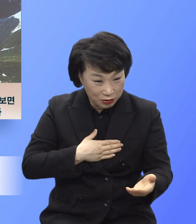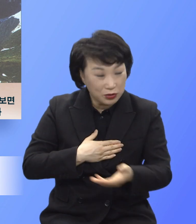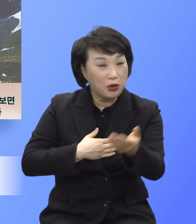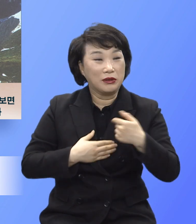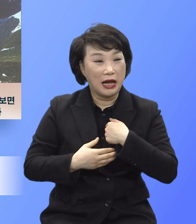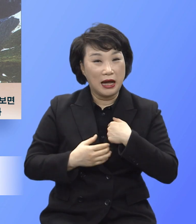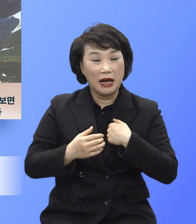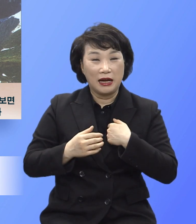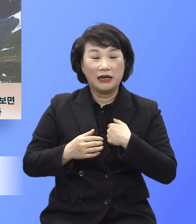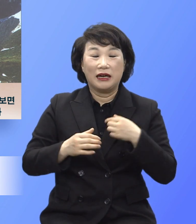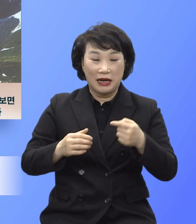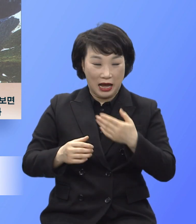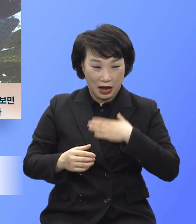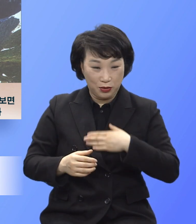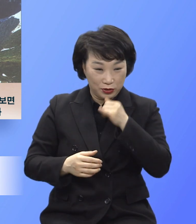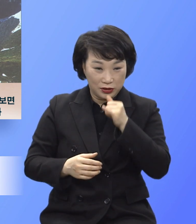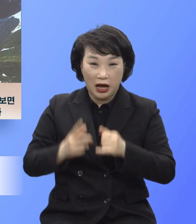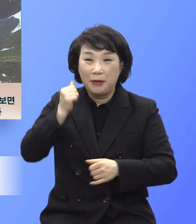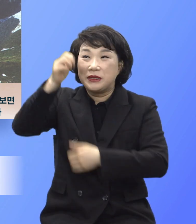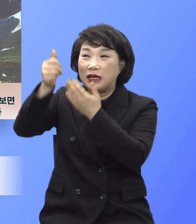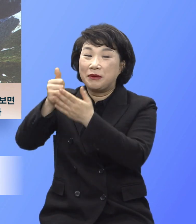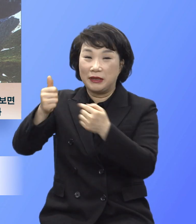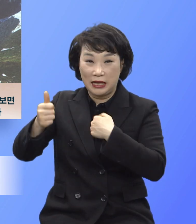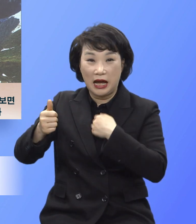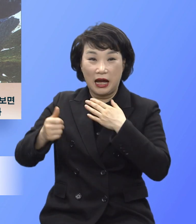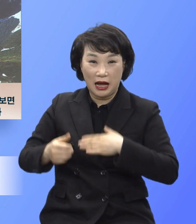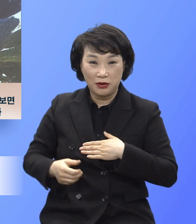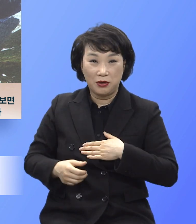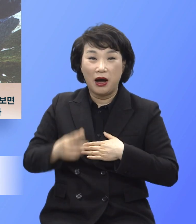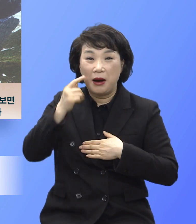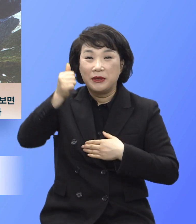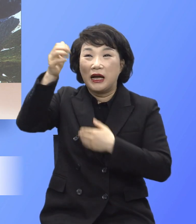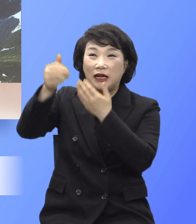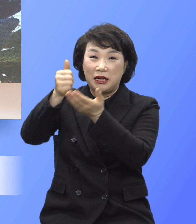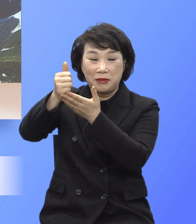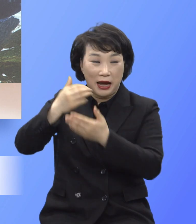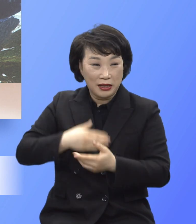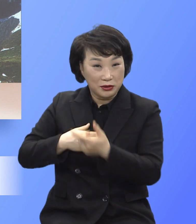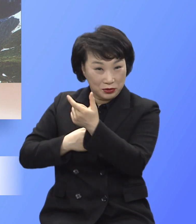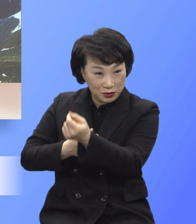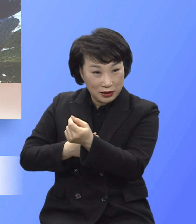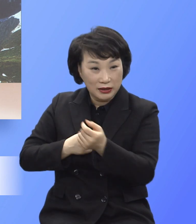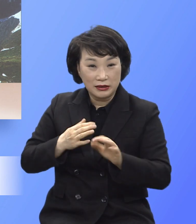것이 아버지께서 나를 아시고 내 아버지를 아는 것 같으니